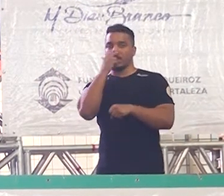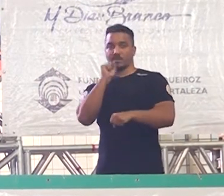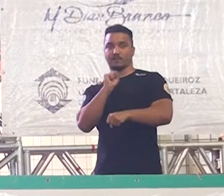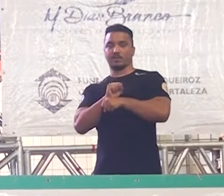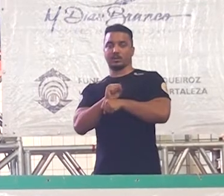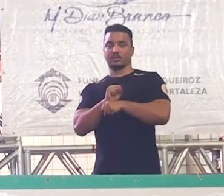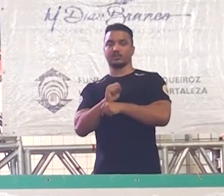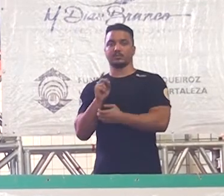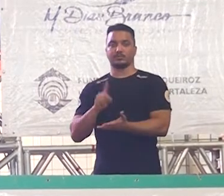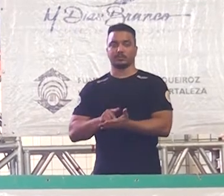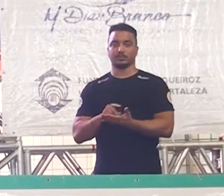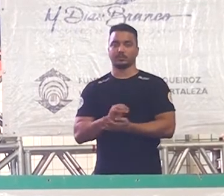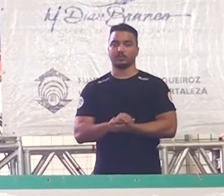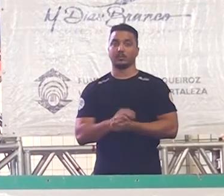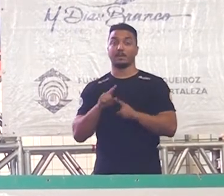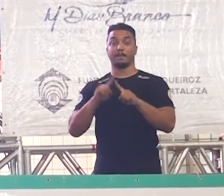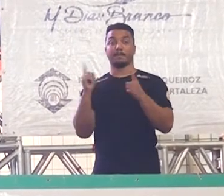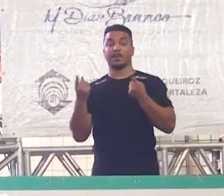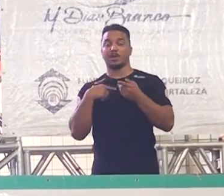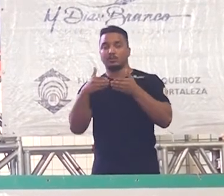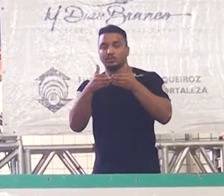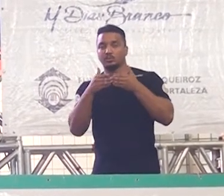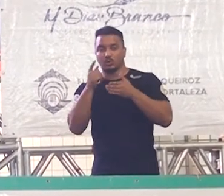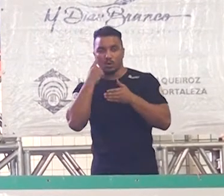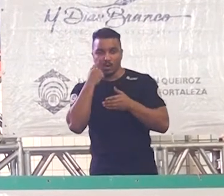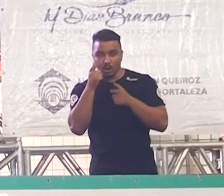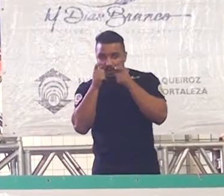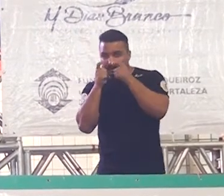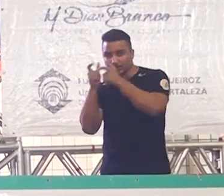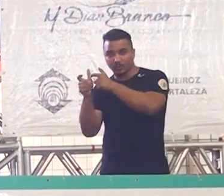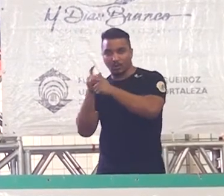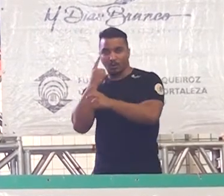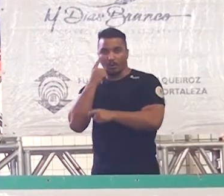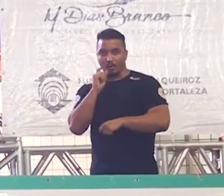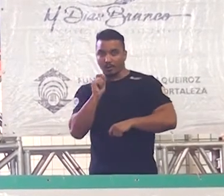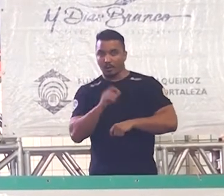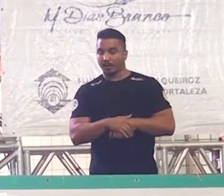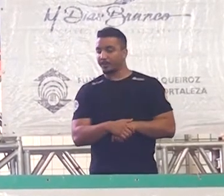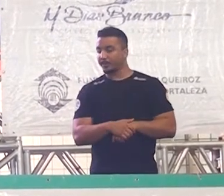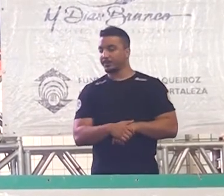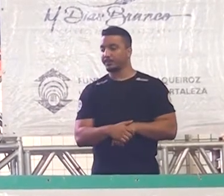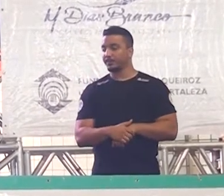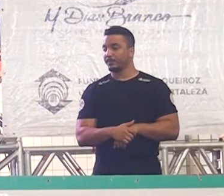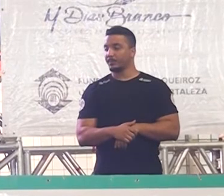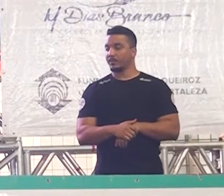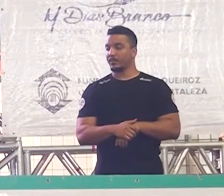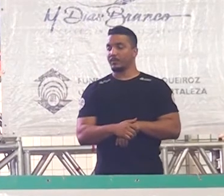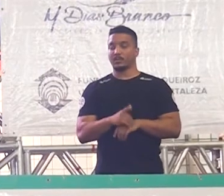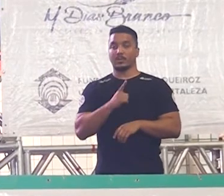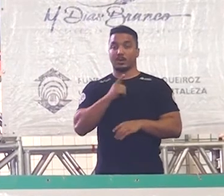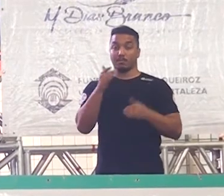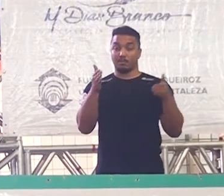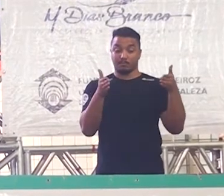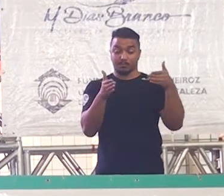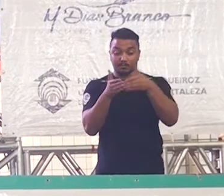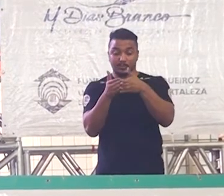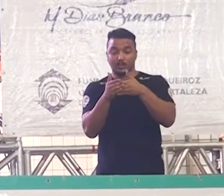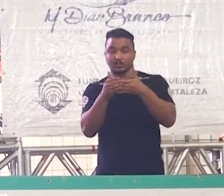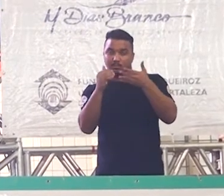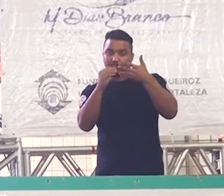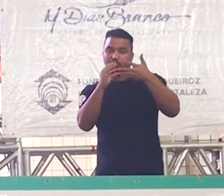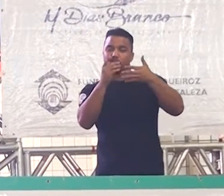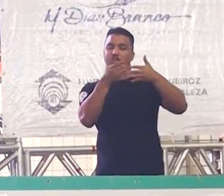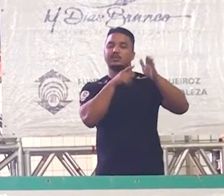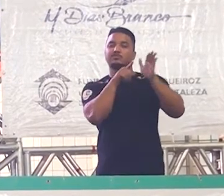freada. Mas o que eu vou te pedir para chamar a atenção também e destacar é a última partezinha da